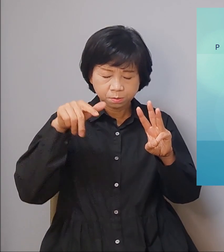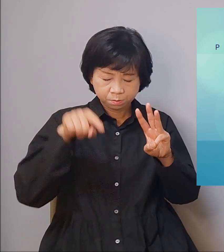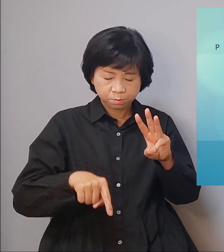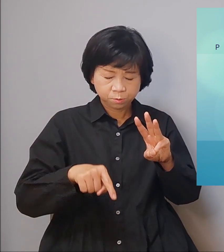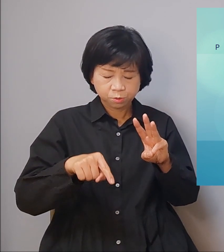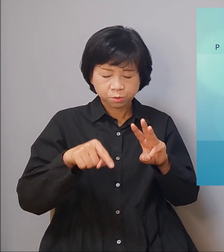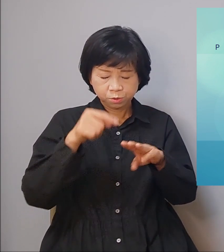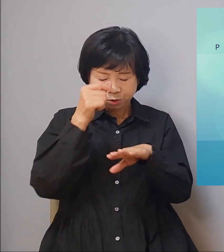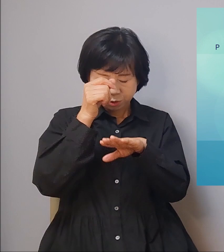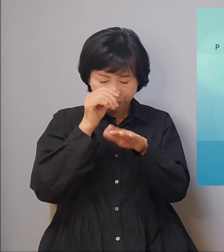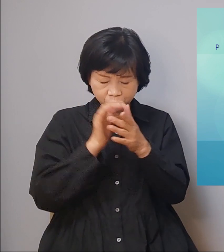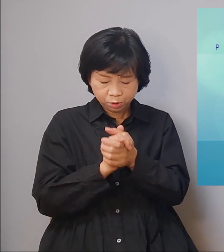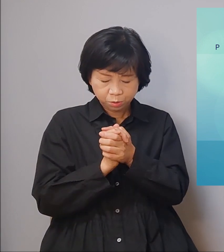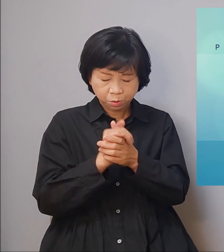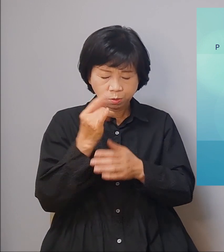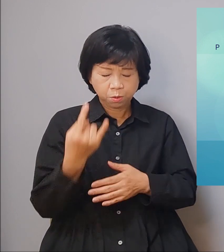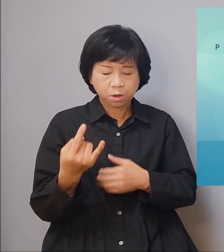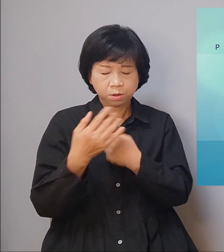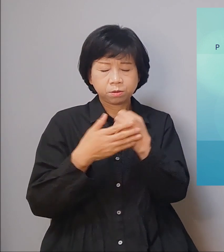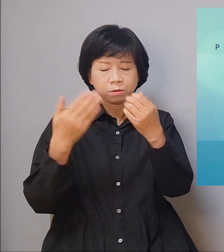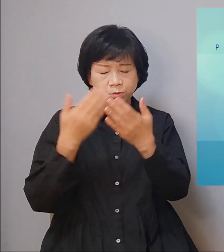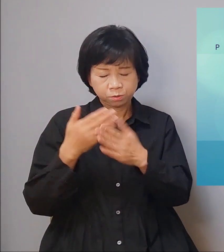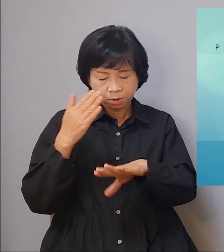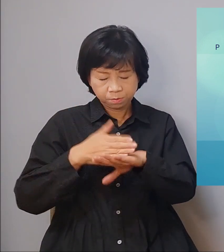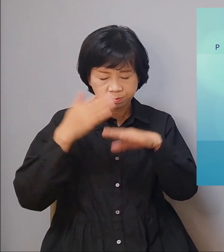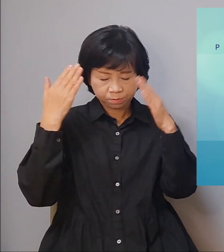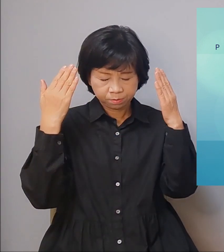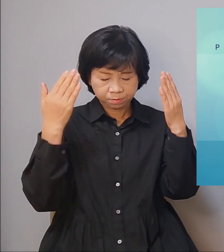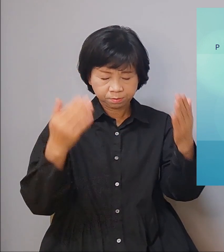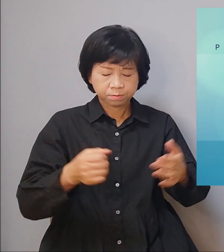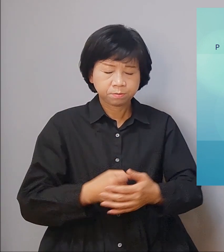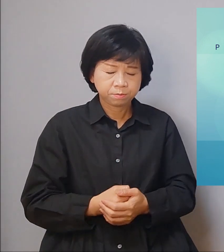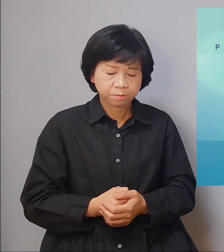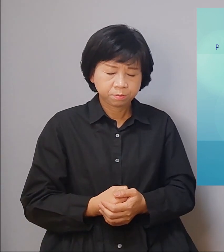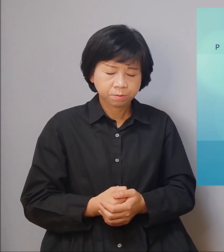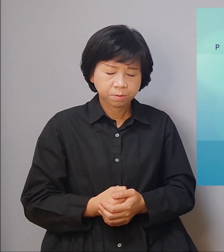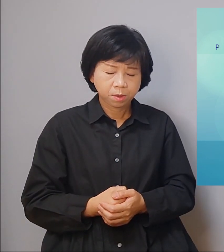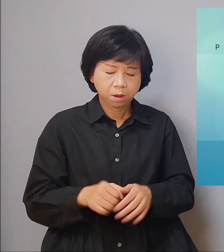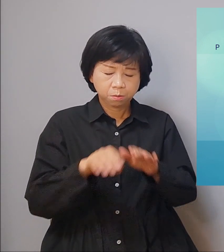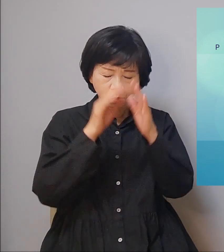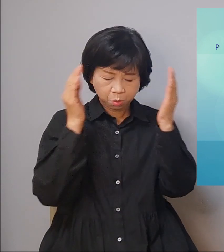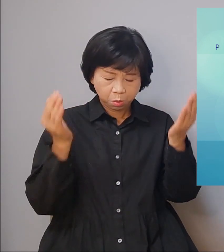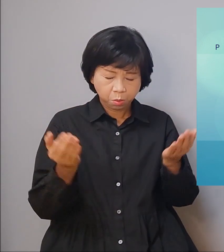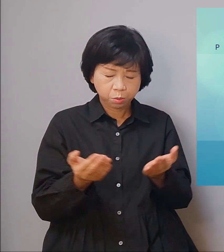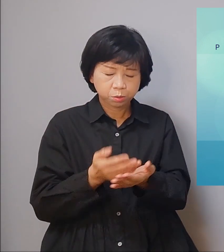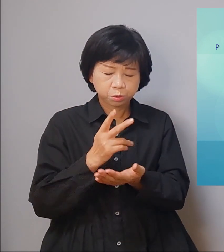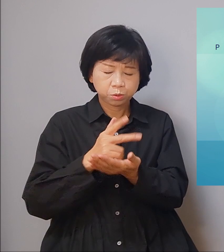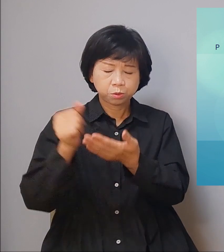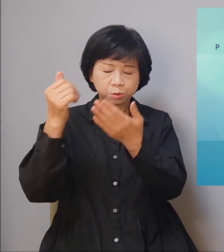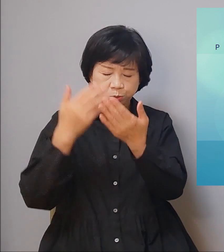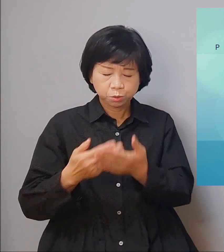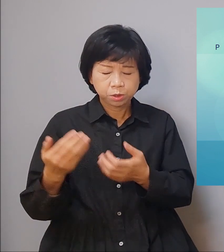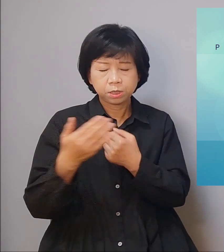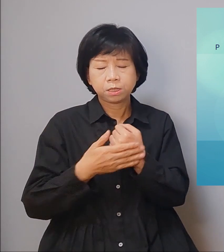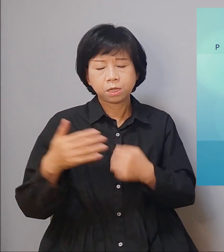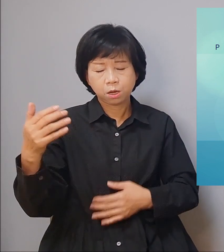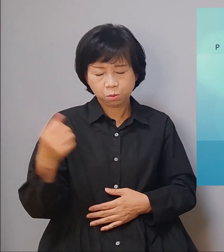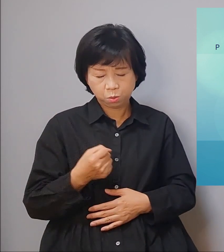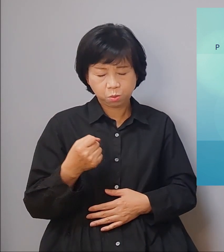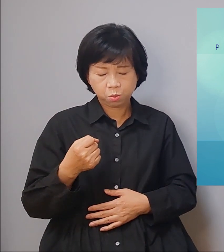기도회로 은혜 받게 하시니 감사드립니다. 우리 모두 주님이 주신